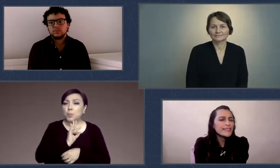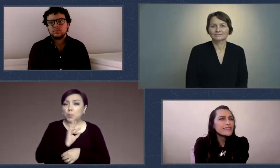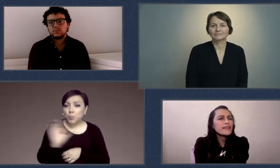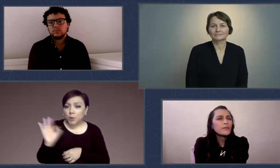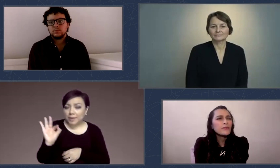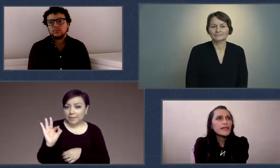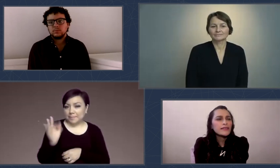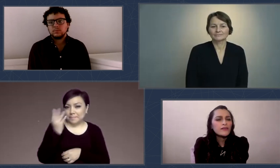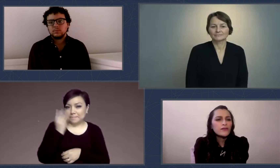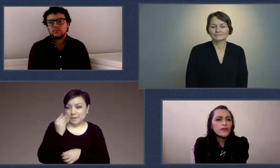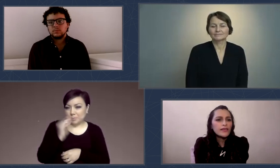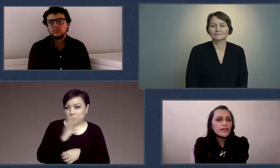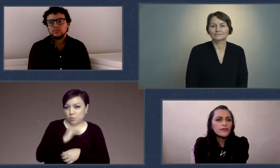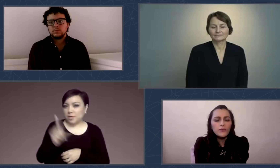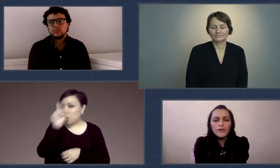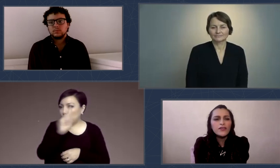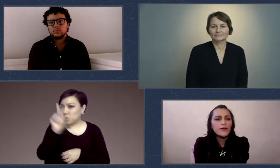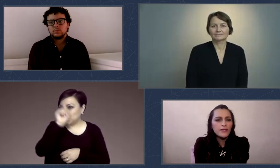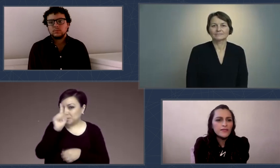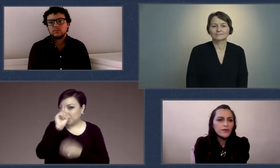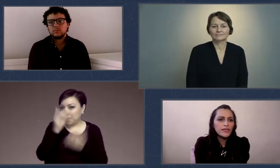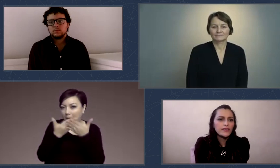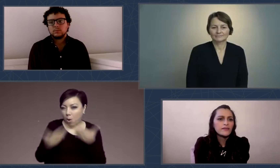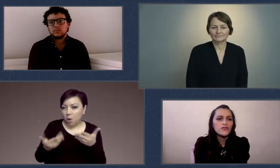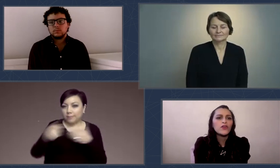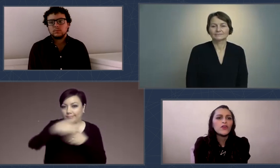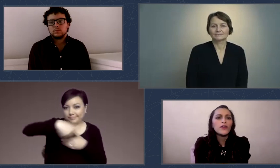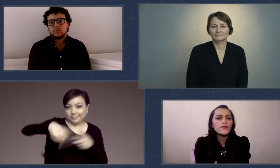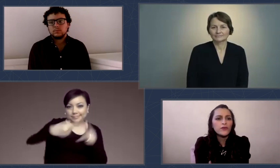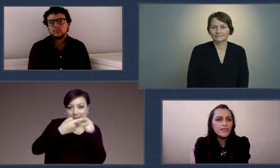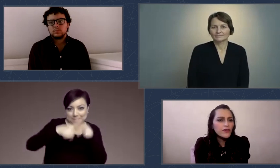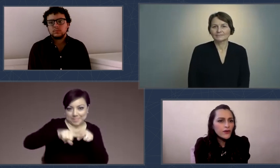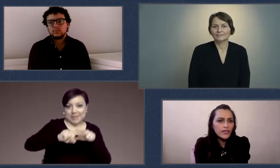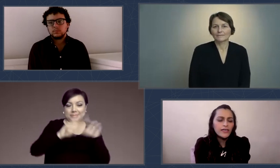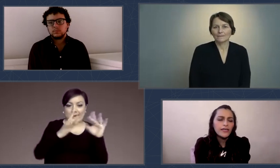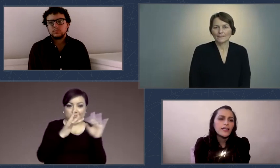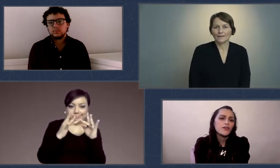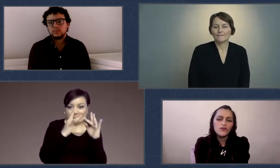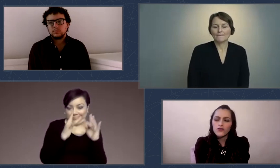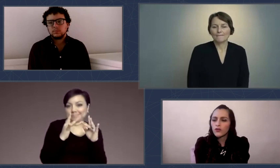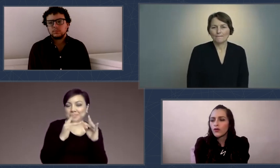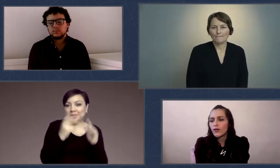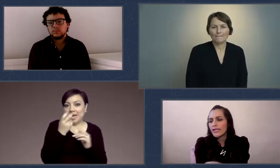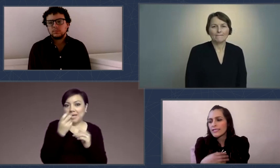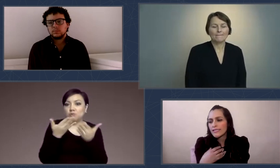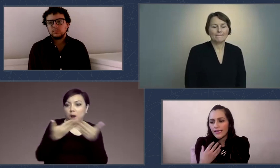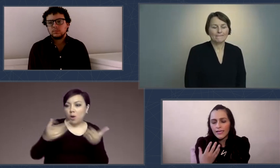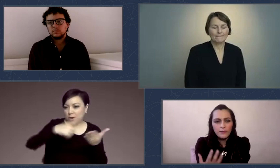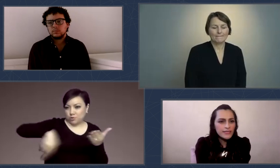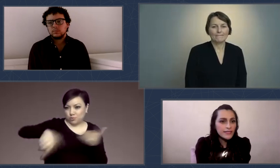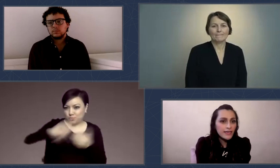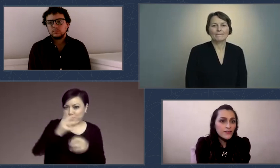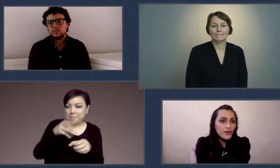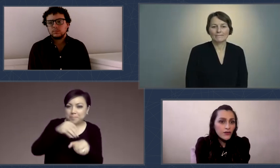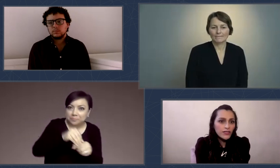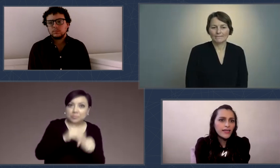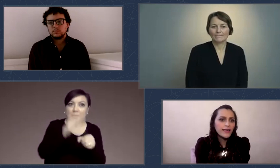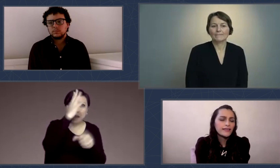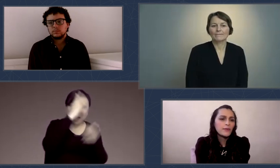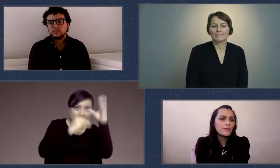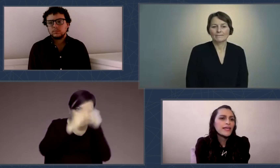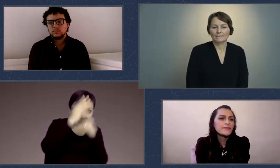¿Qué, tú mencionabas, ¿no? No solo es formación, no solo es